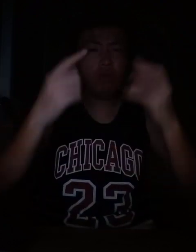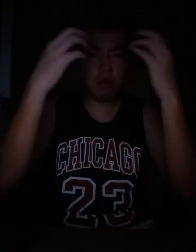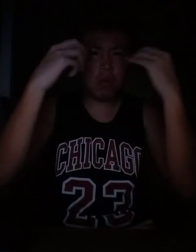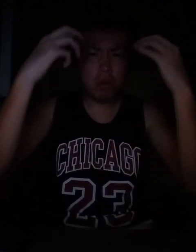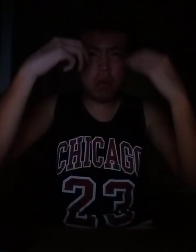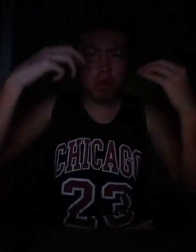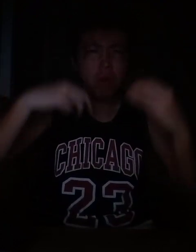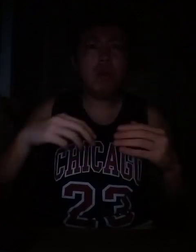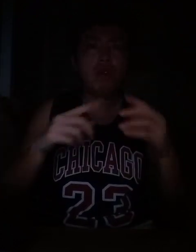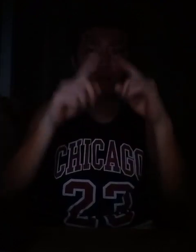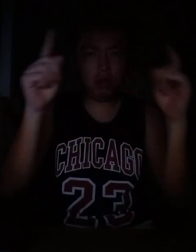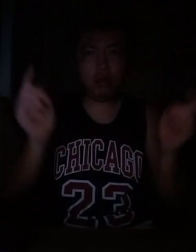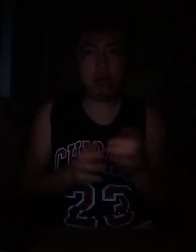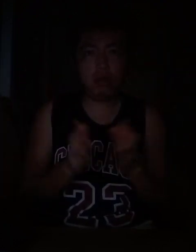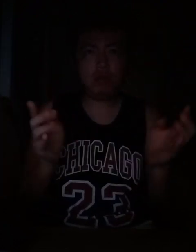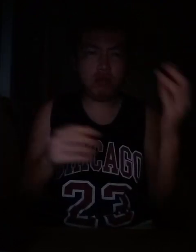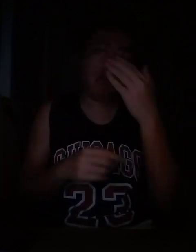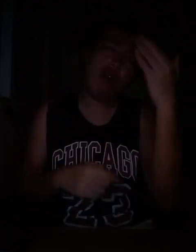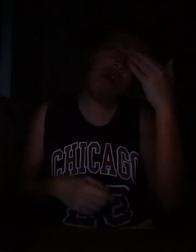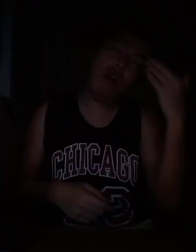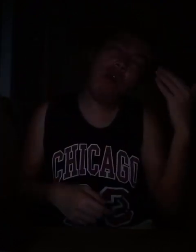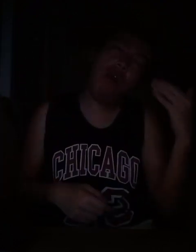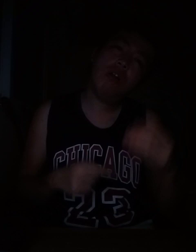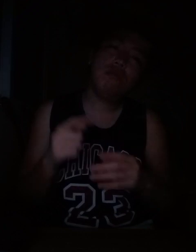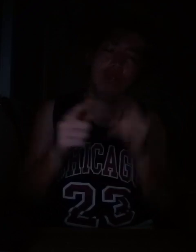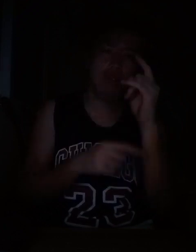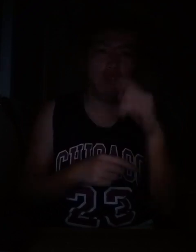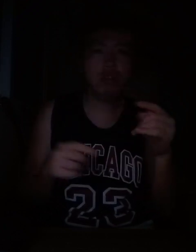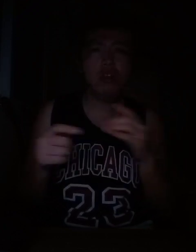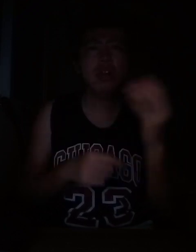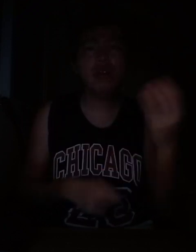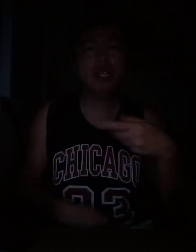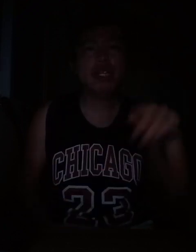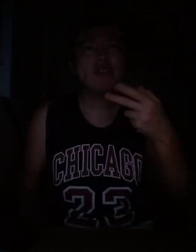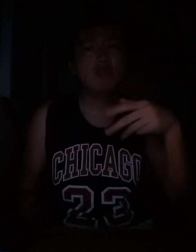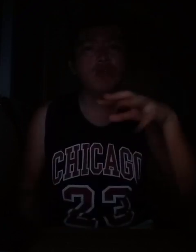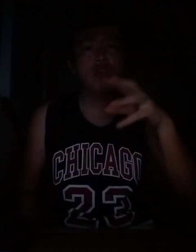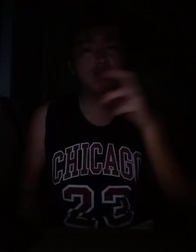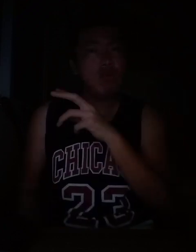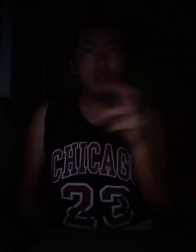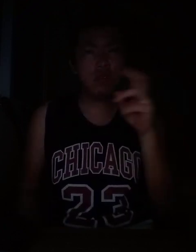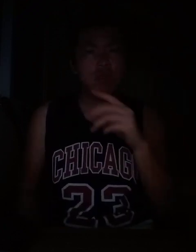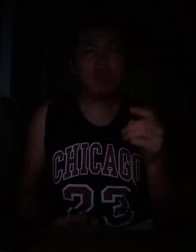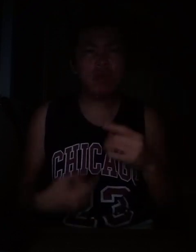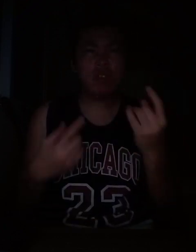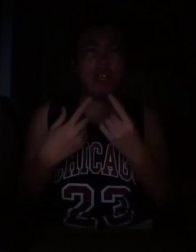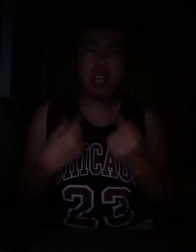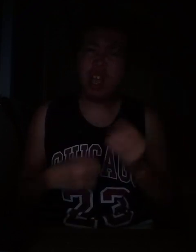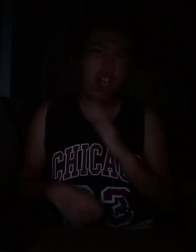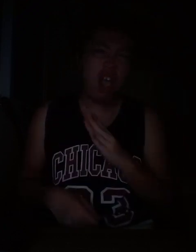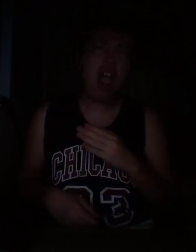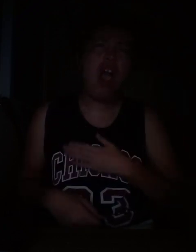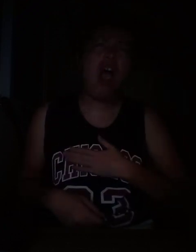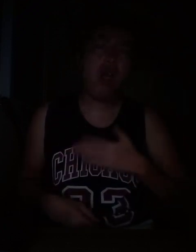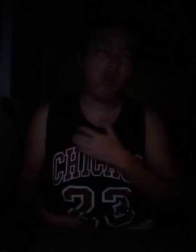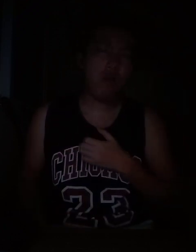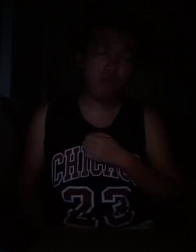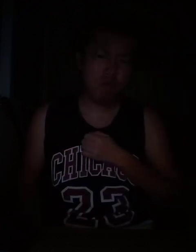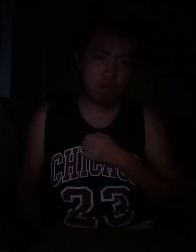일상 회복을 위해 구슬땀을 흘렸던 주민들은 태풍 카눈 북상 소식에 또 피해를 입지 않을까 마음을 졸입니다.